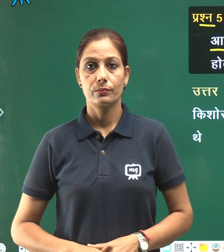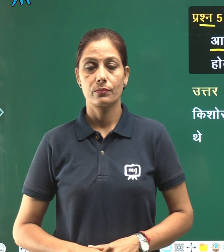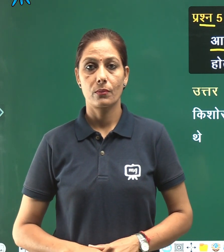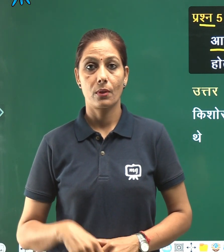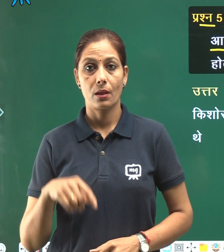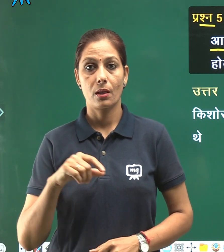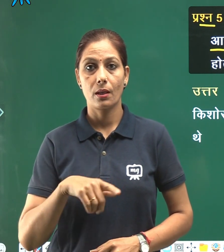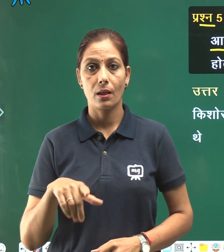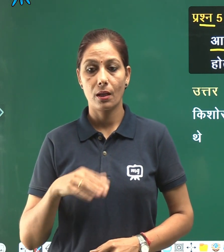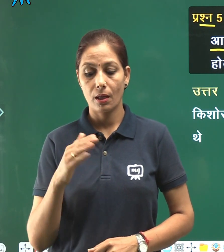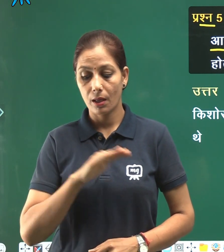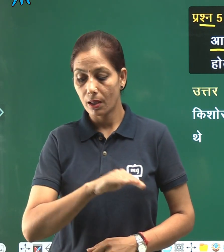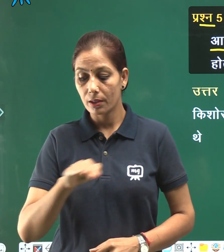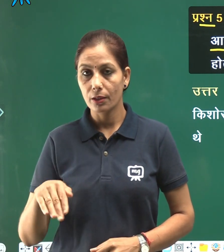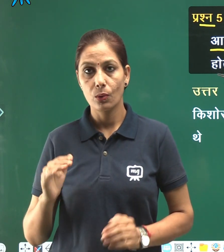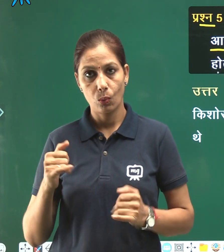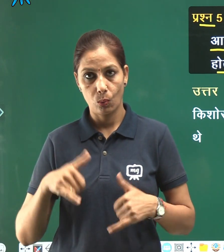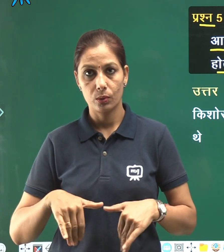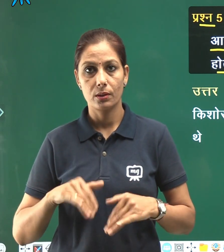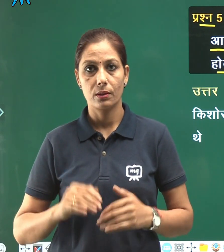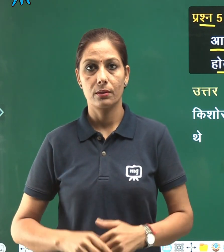के लड़के होते थे।